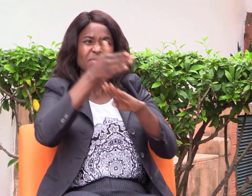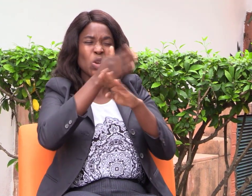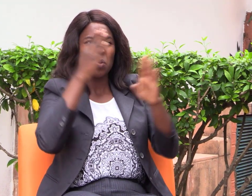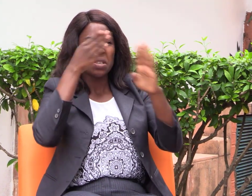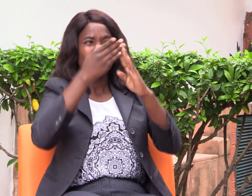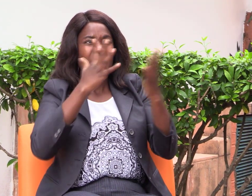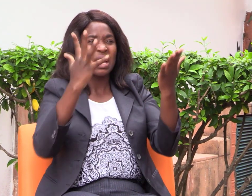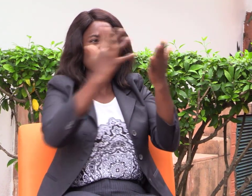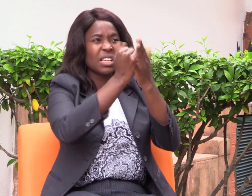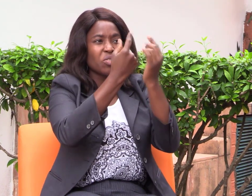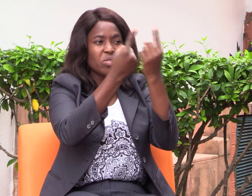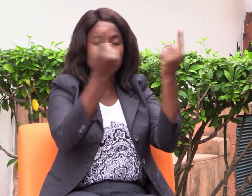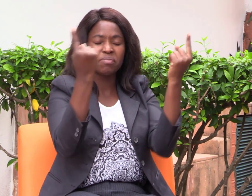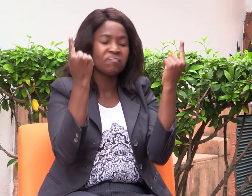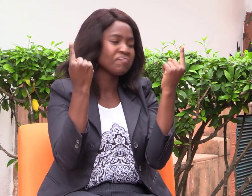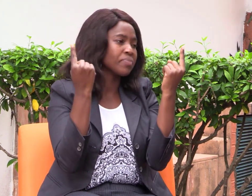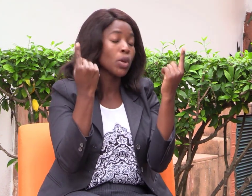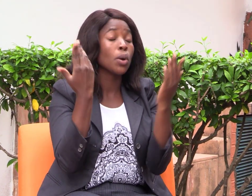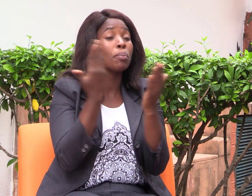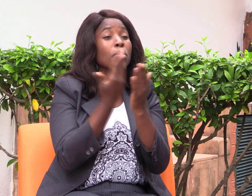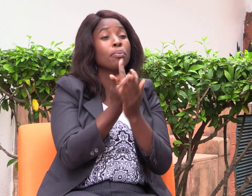mulheres que possam alcançar o